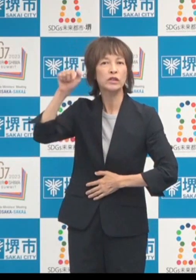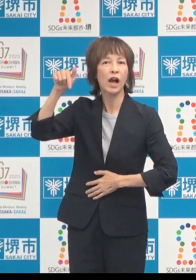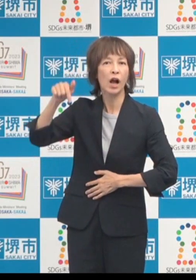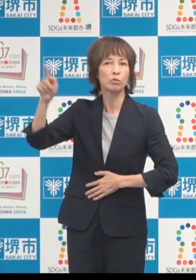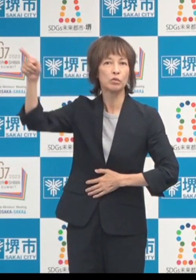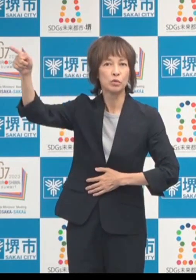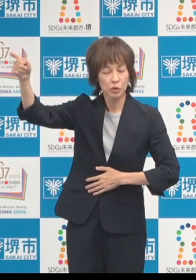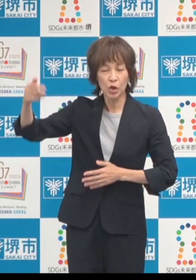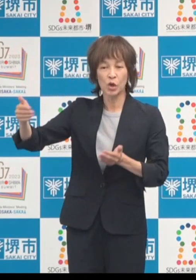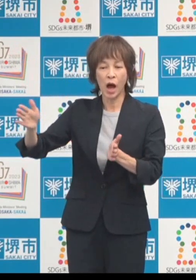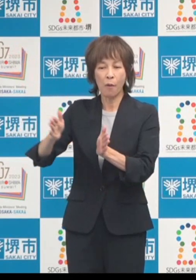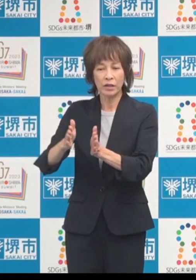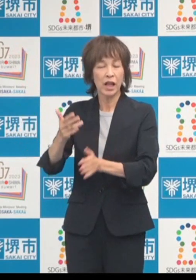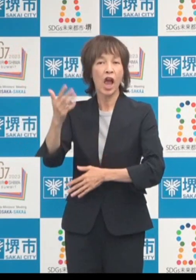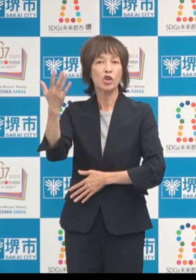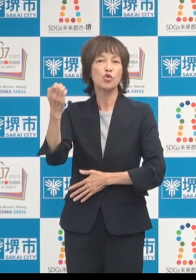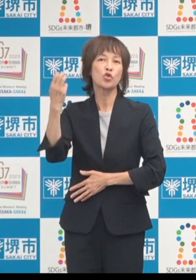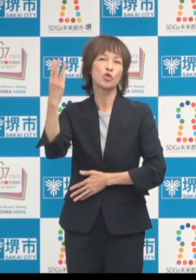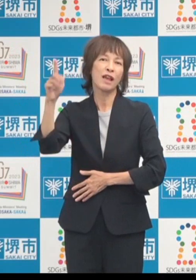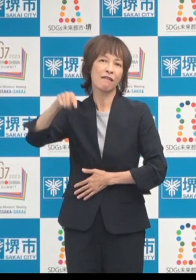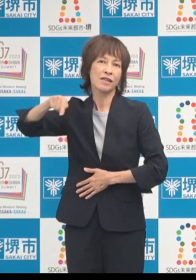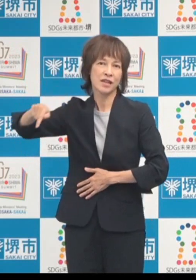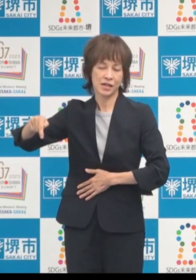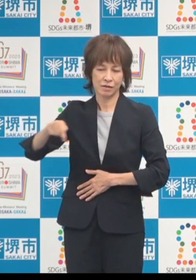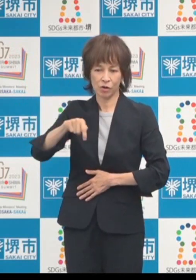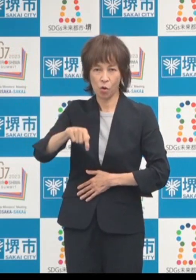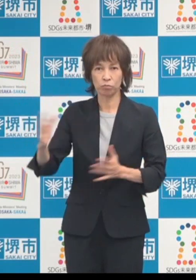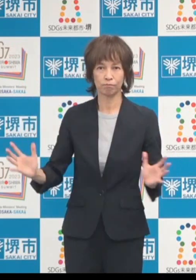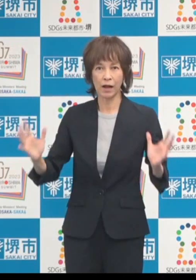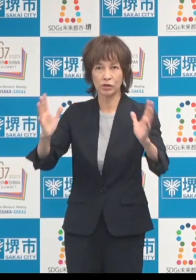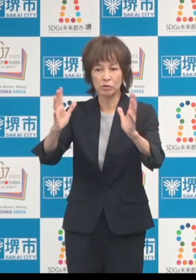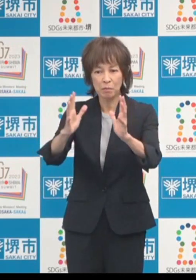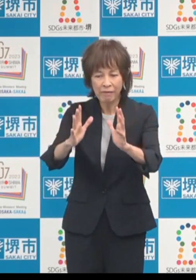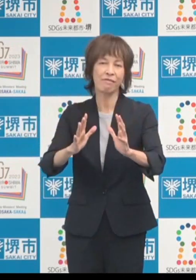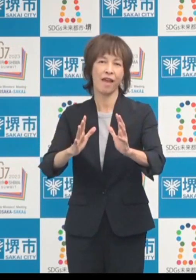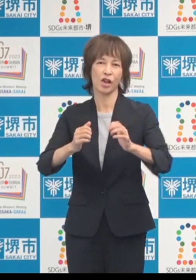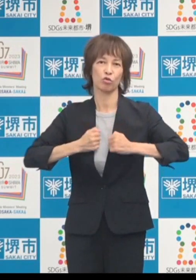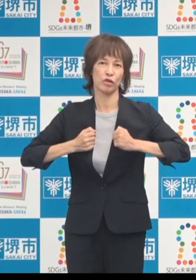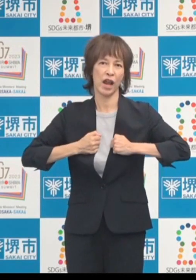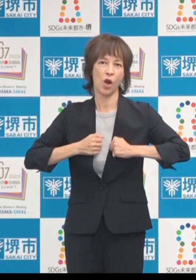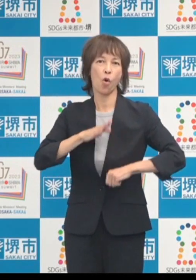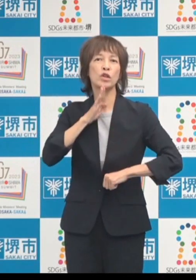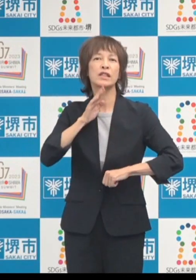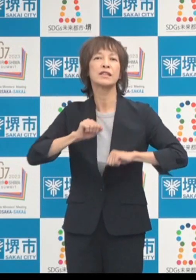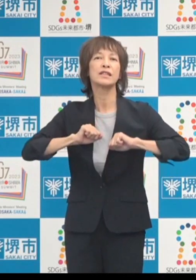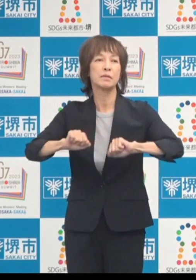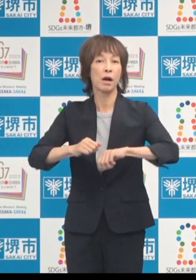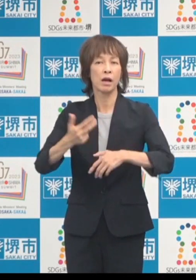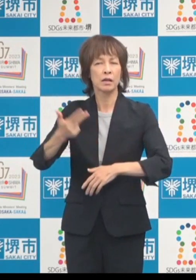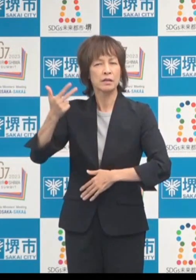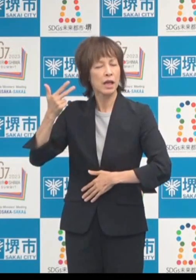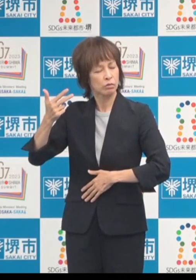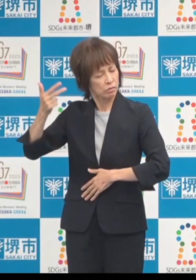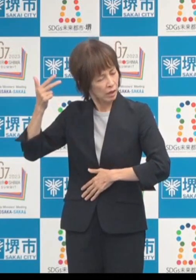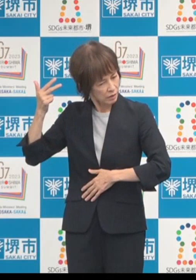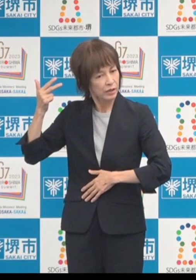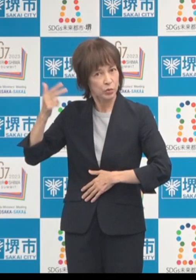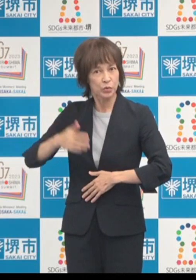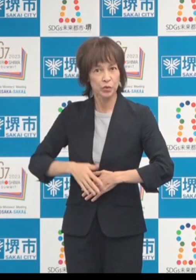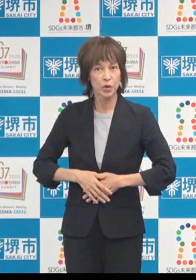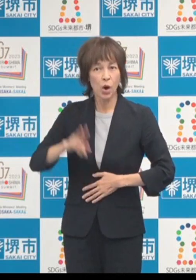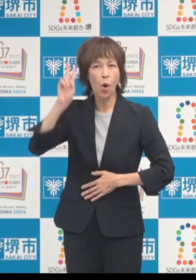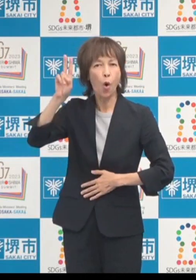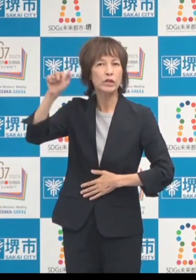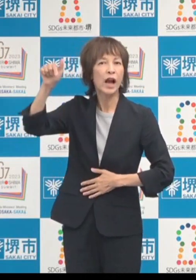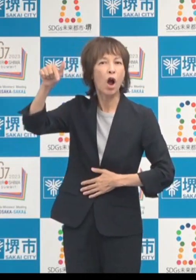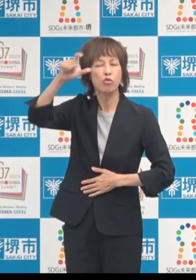総勢93名でこの訓練を実施をいたします。 先週ですかね、大阪